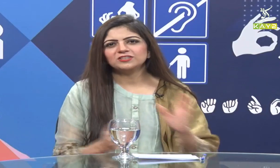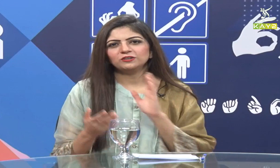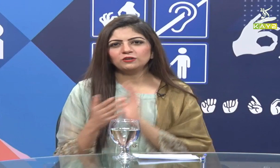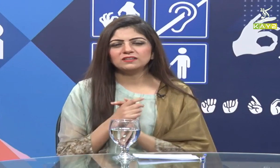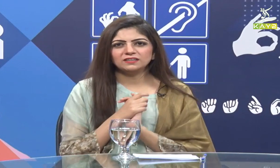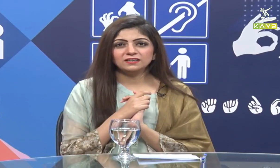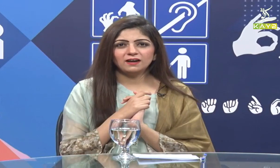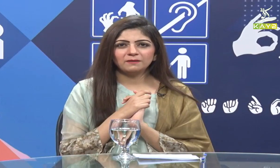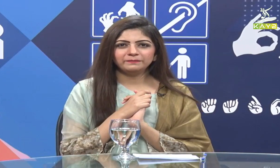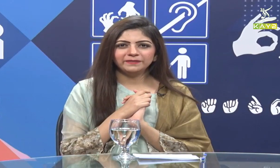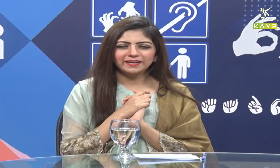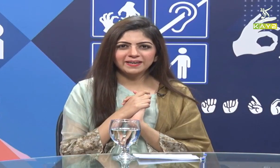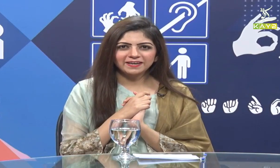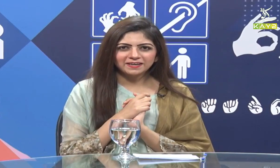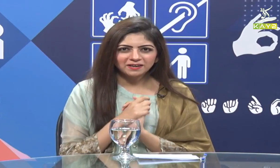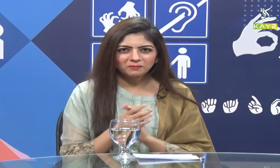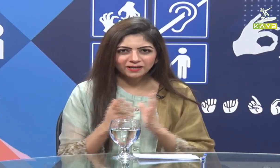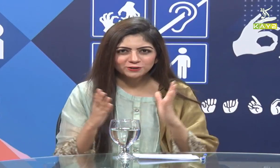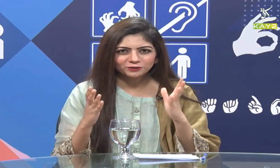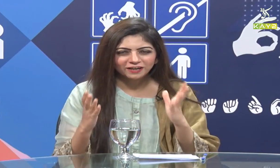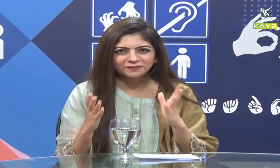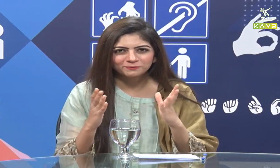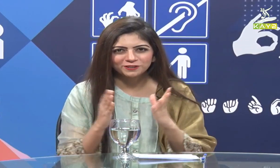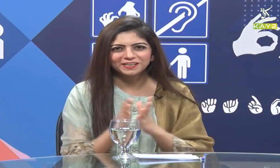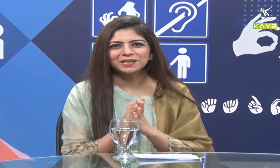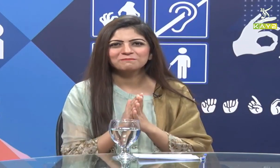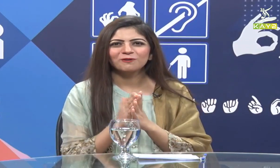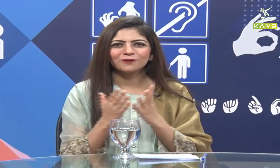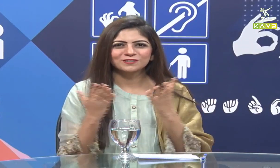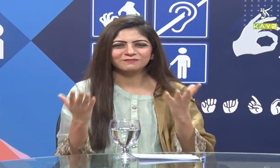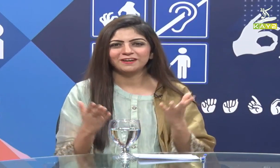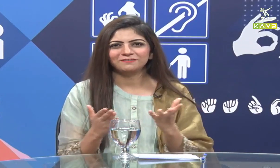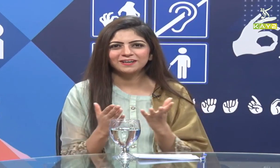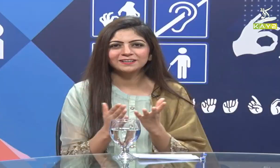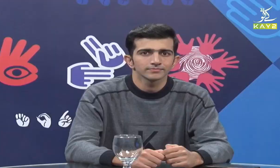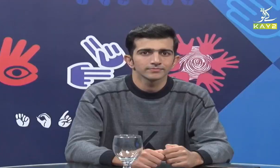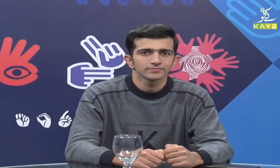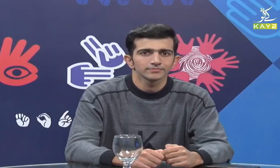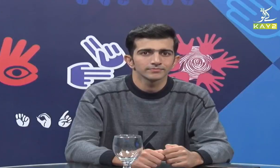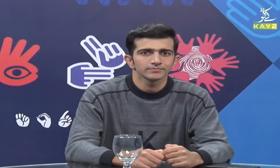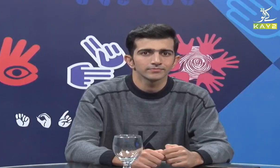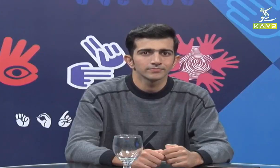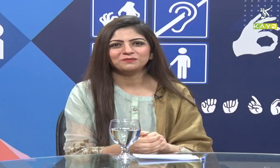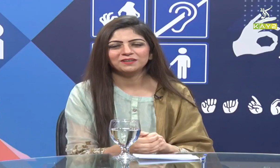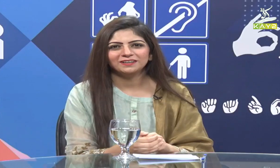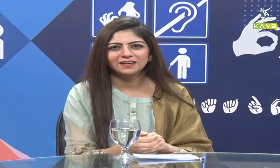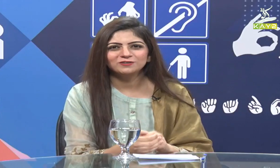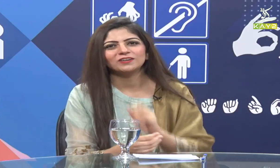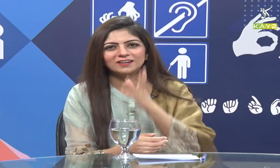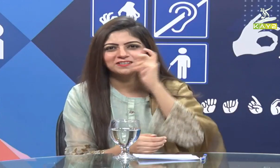तो नाजरीन, आपने हमारे जो डेफ़ कम्युनिटी के मोस्ट फेवरेट साइन लैंग्वेज इंटरप्रेटर हैं जो कराची से